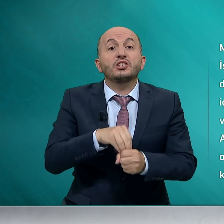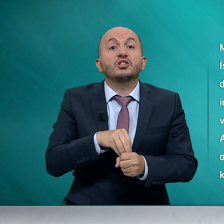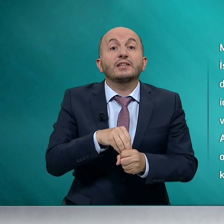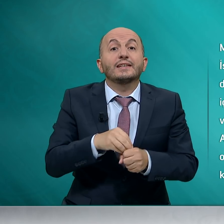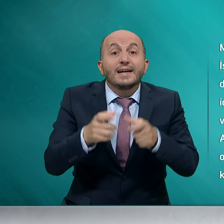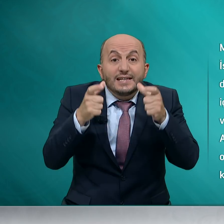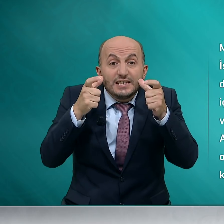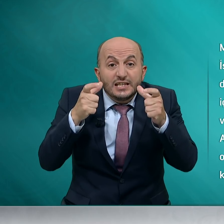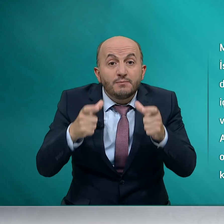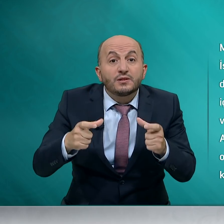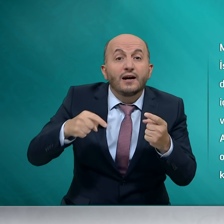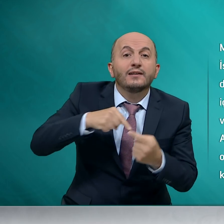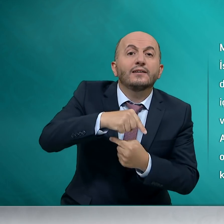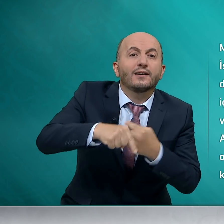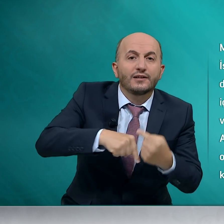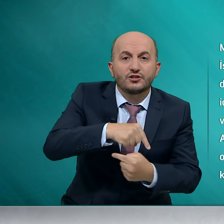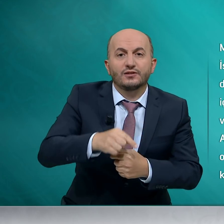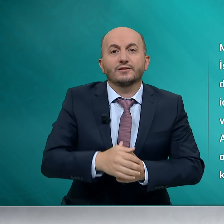için imkan arayışıdır.